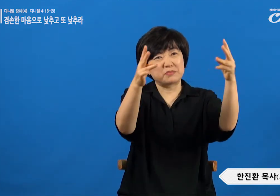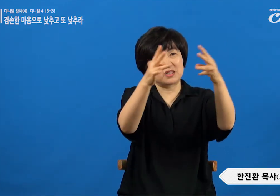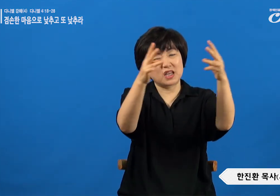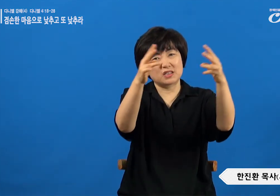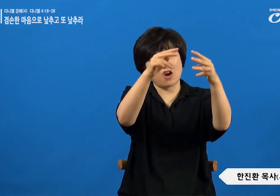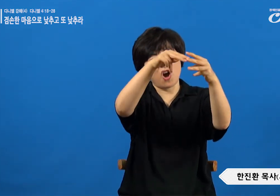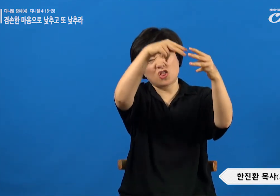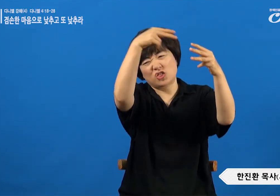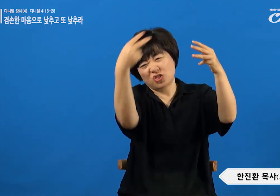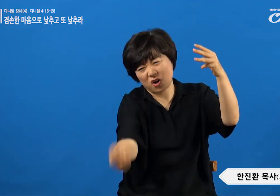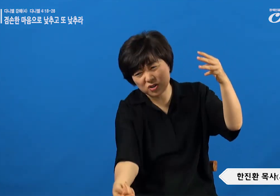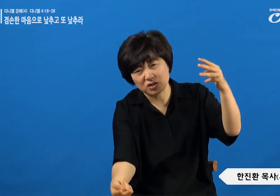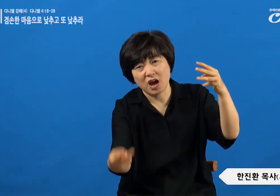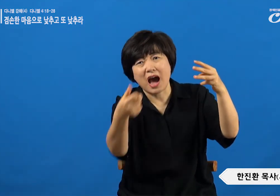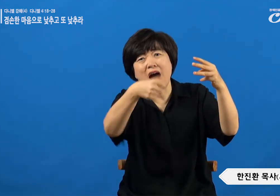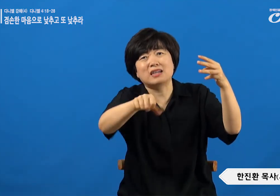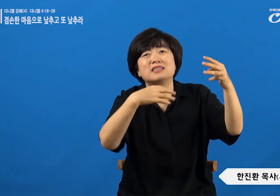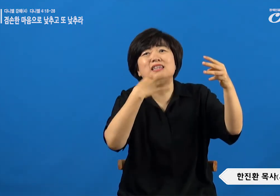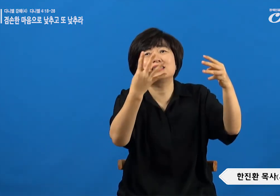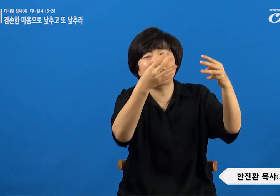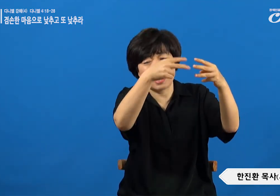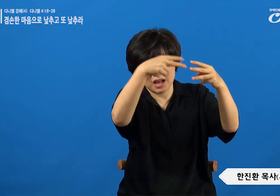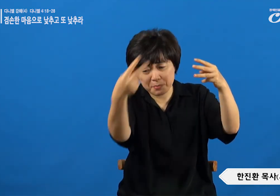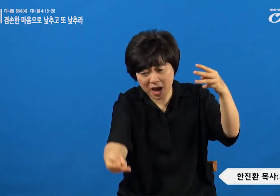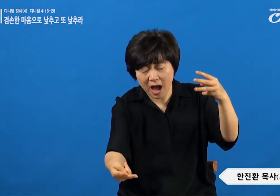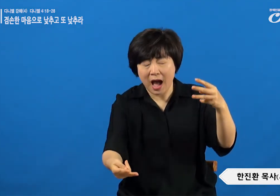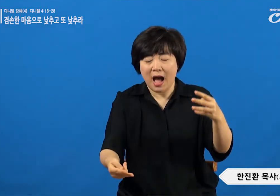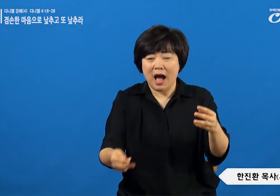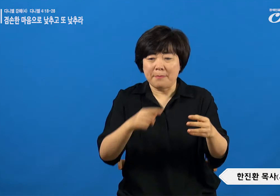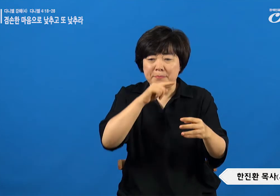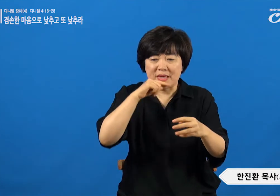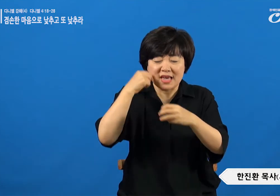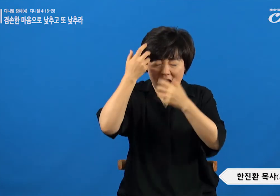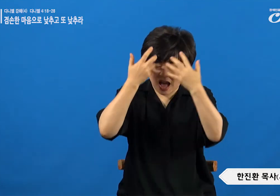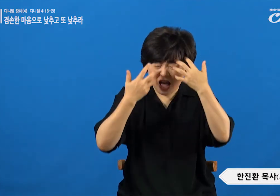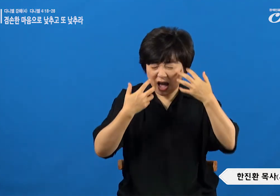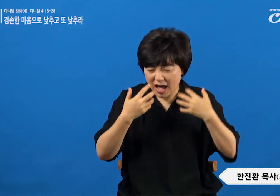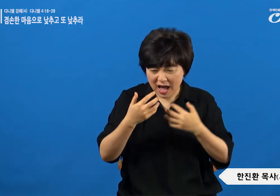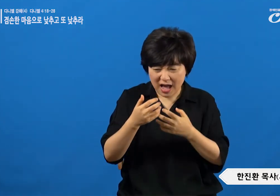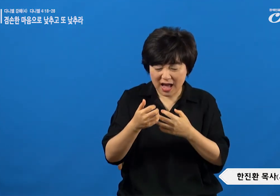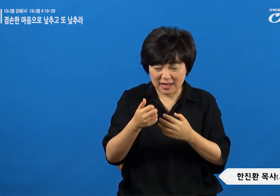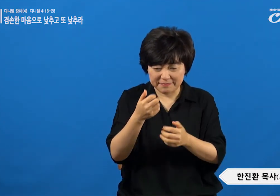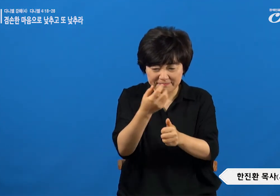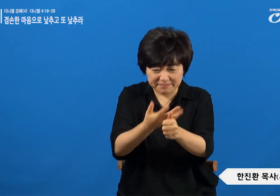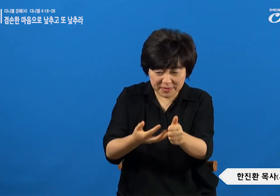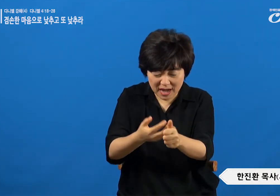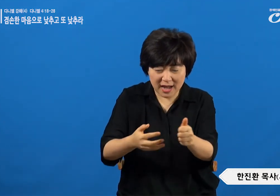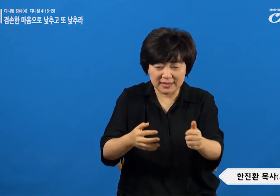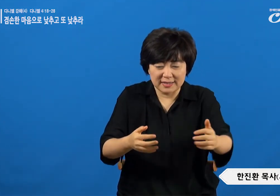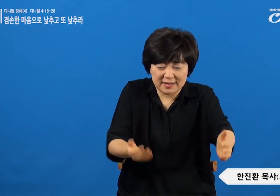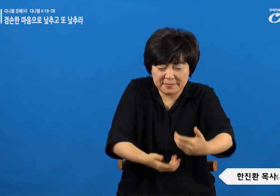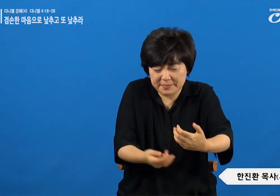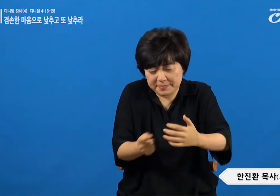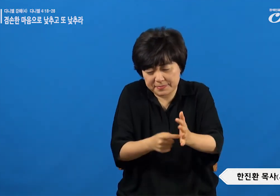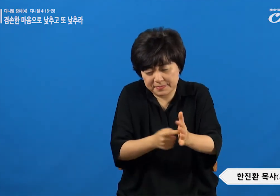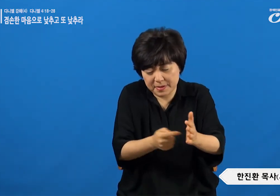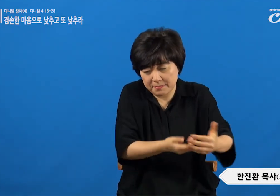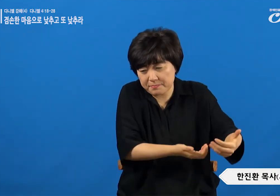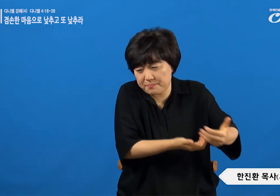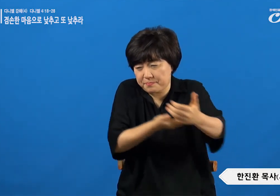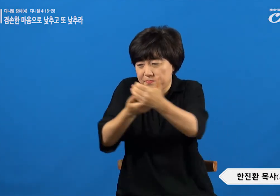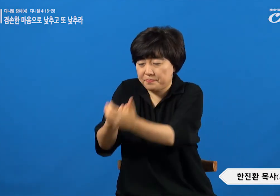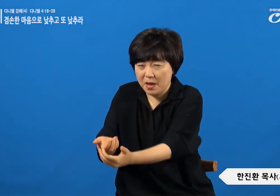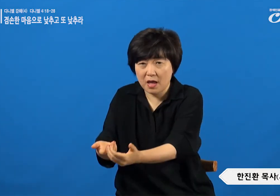떨어졌답니다. 피를 철철 흘리는 아들을 급하게 병원으로 싣고 갔습니다. 응급처치를 해야